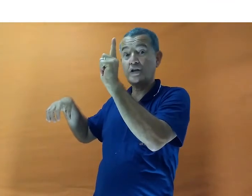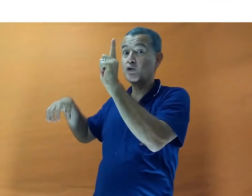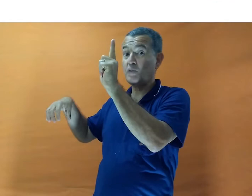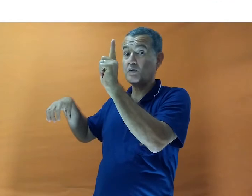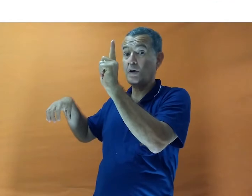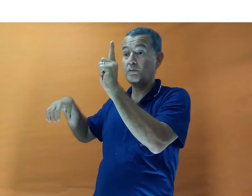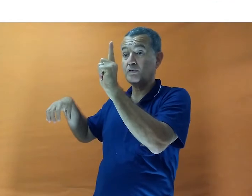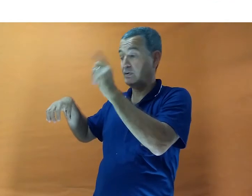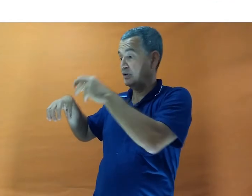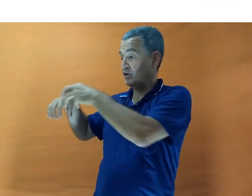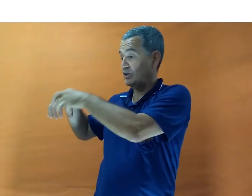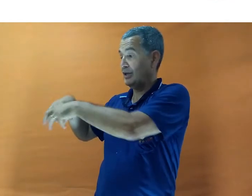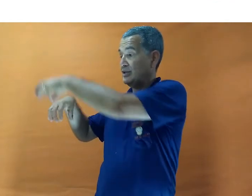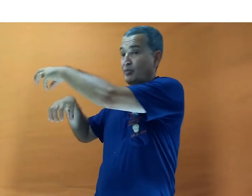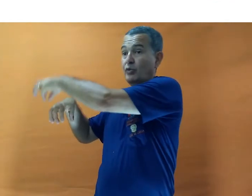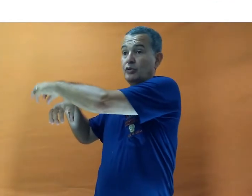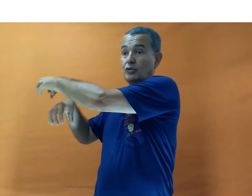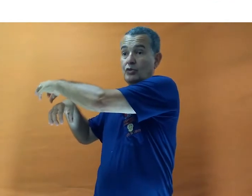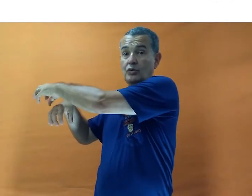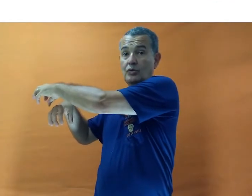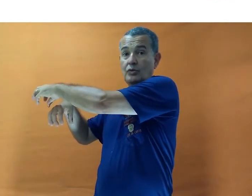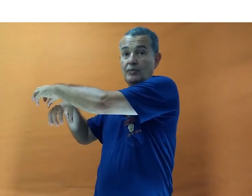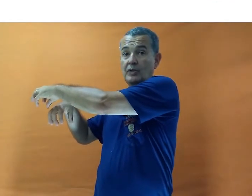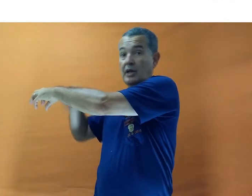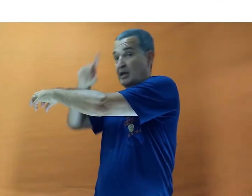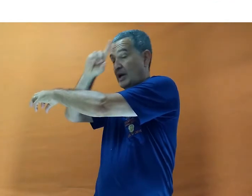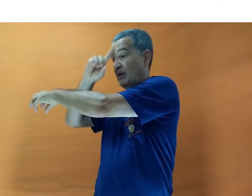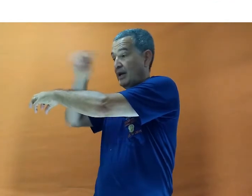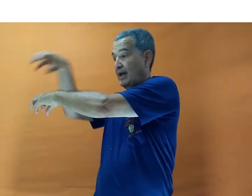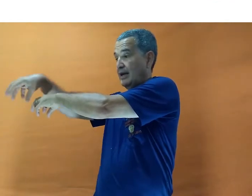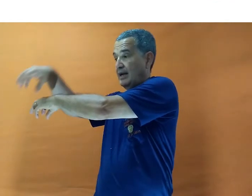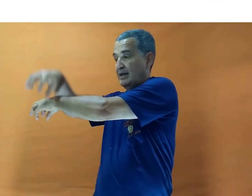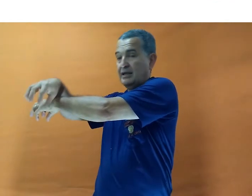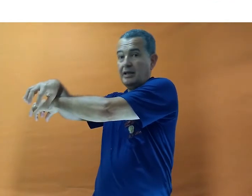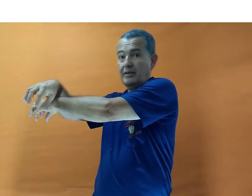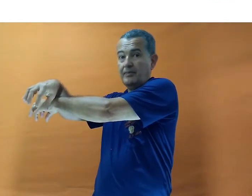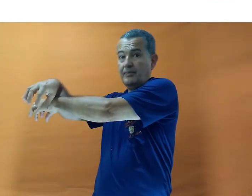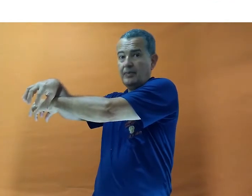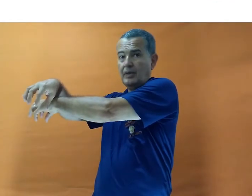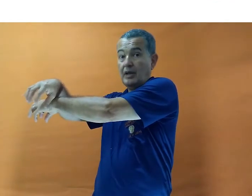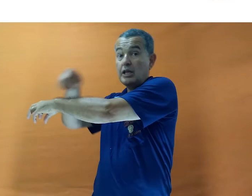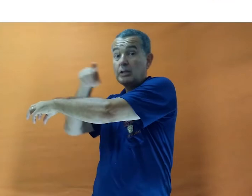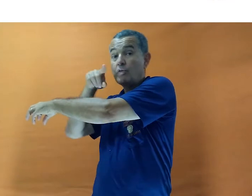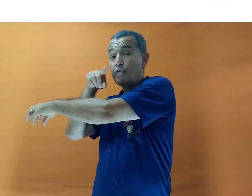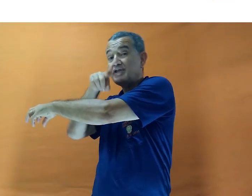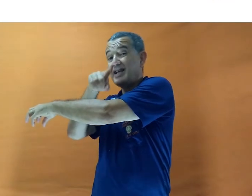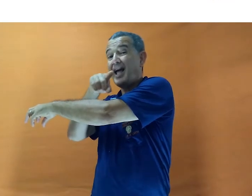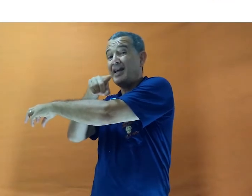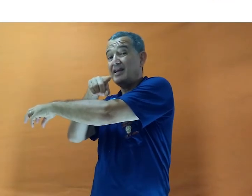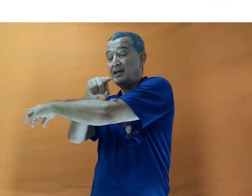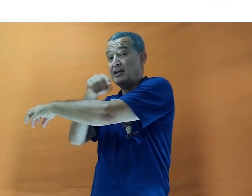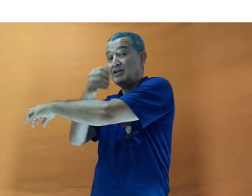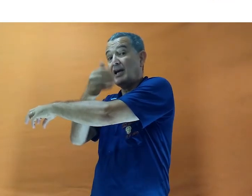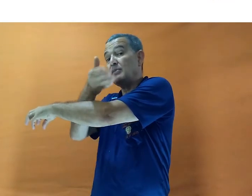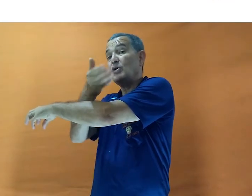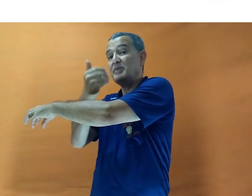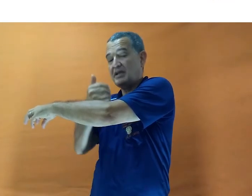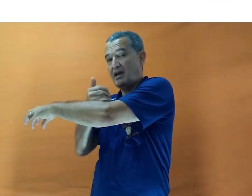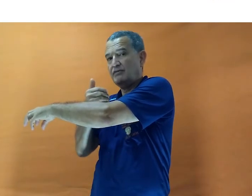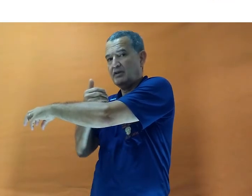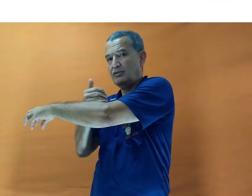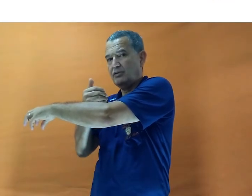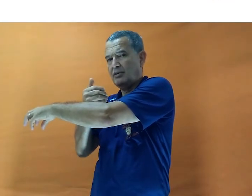veja, eu estou usando as duas mãos, está nesse ponto. E a amarela aqui. Então você aí, que está